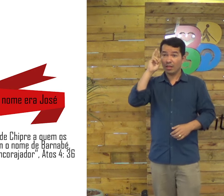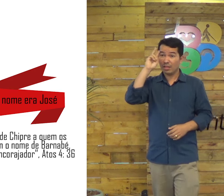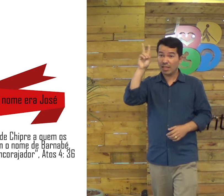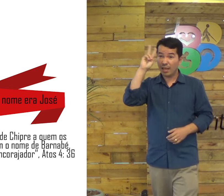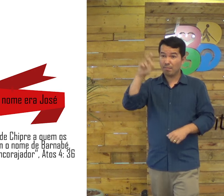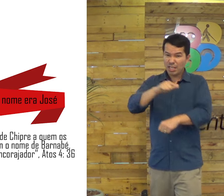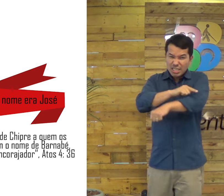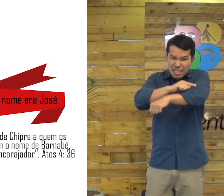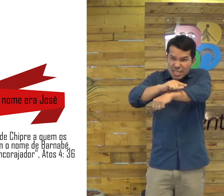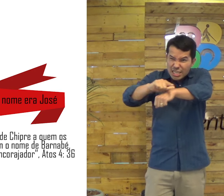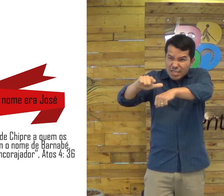corpo.